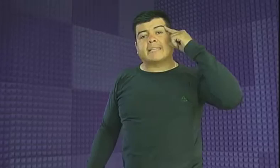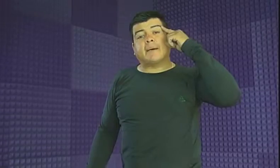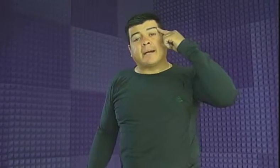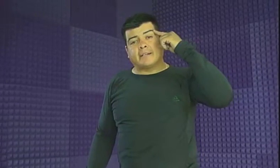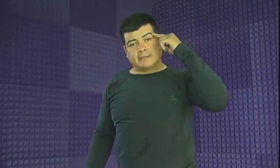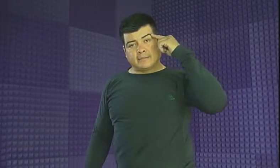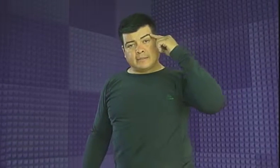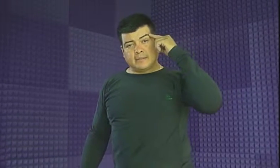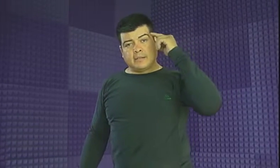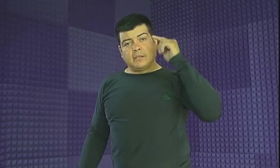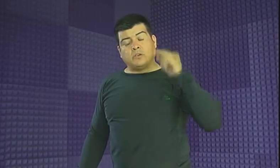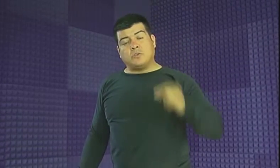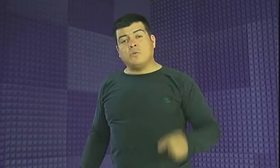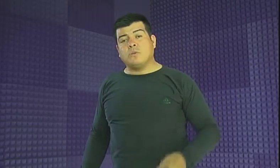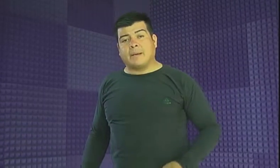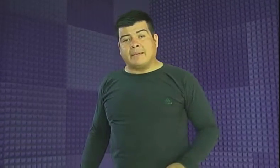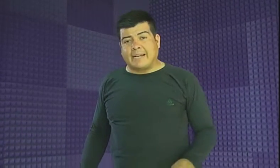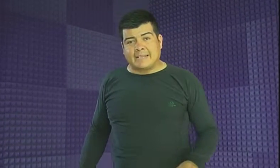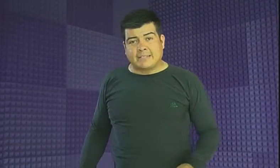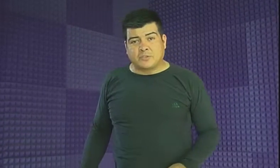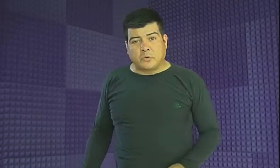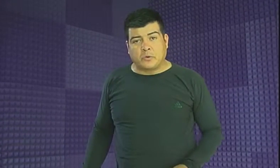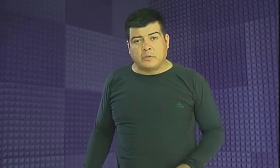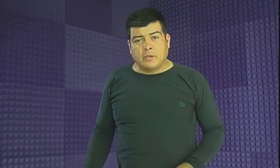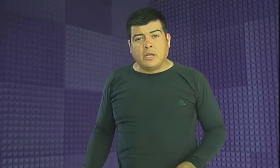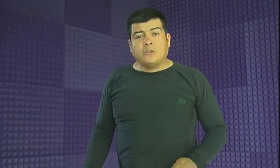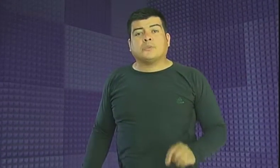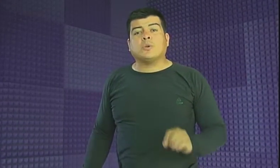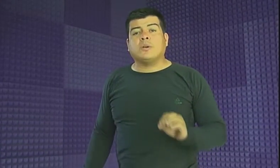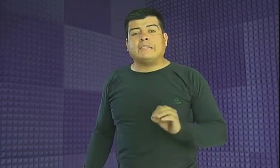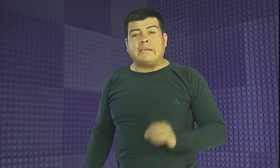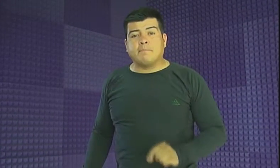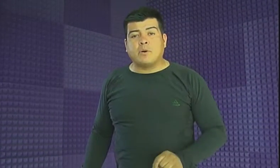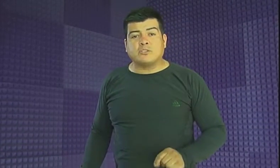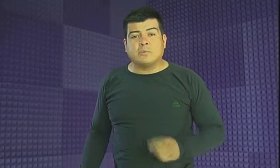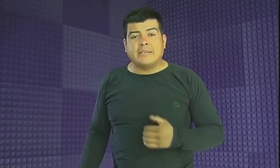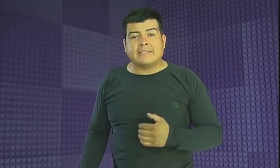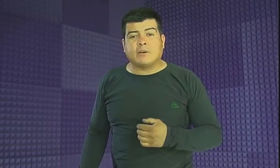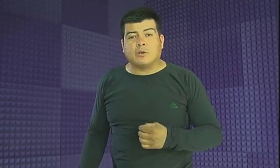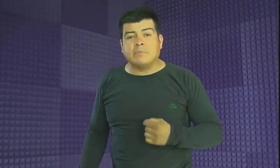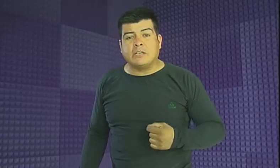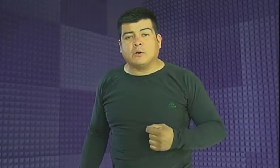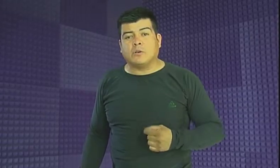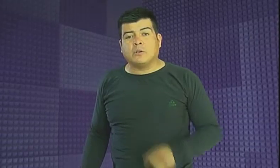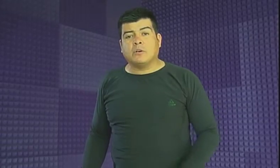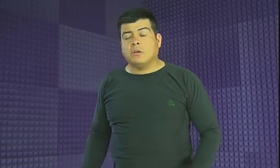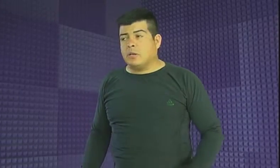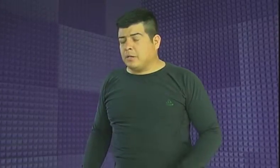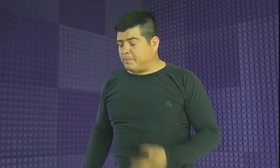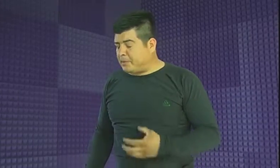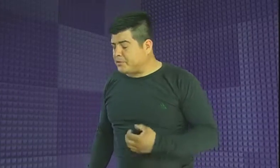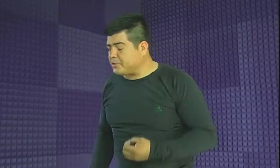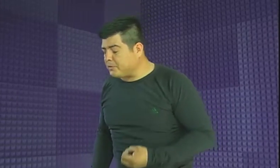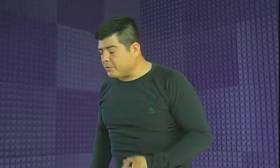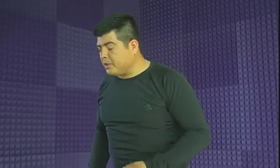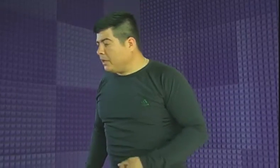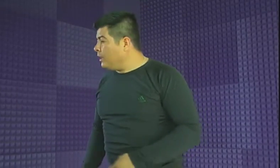Artaban, nunca me dejaste solo, todo el tiempo estuviste conmigo, pero Señor, no